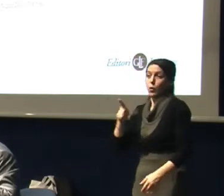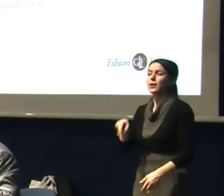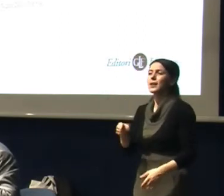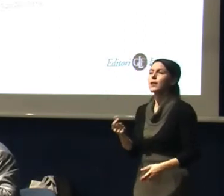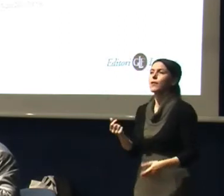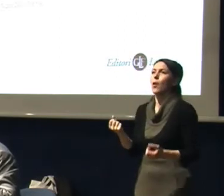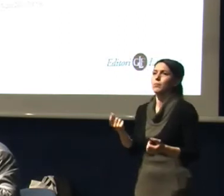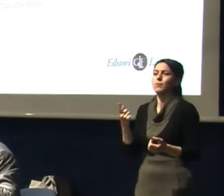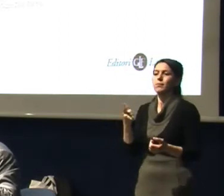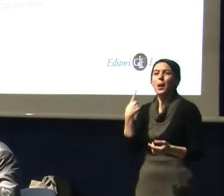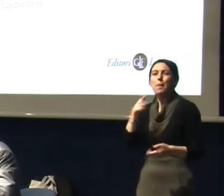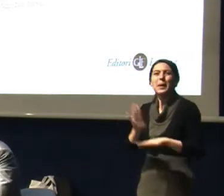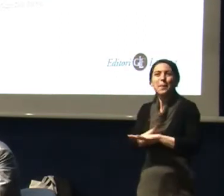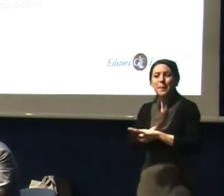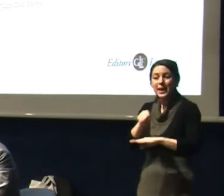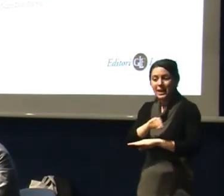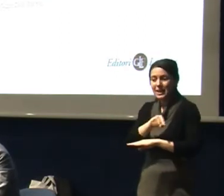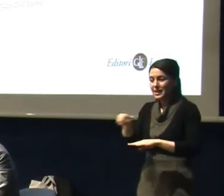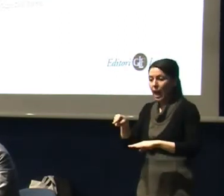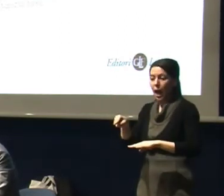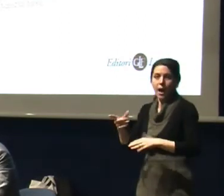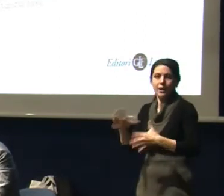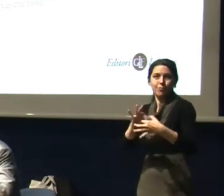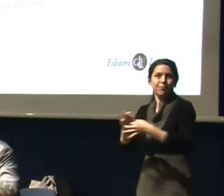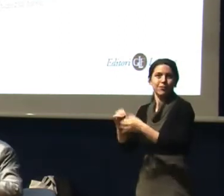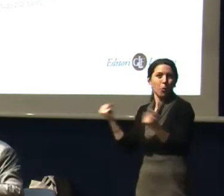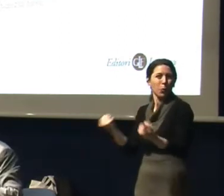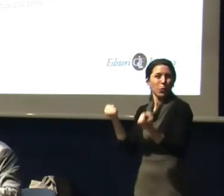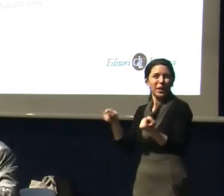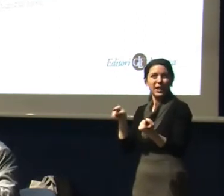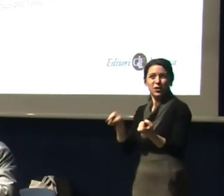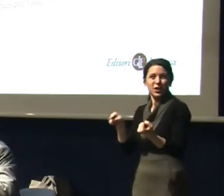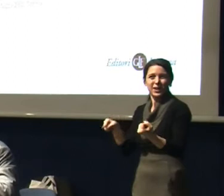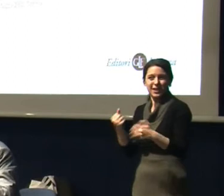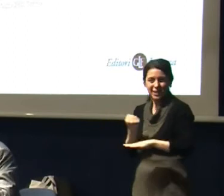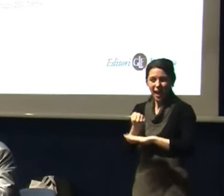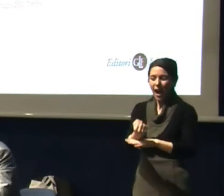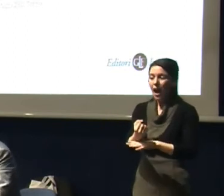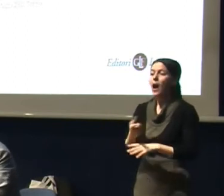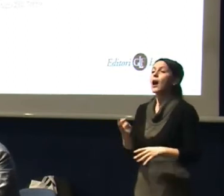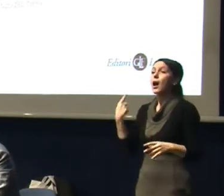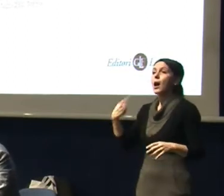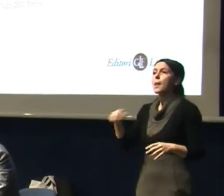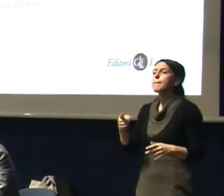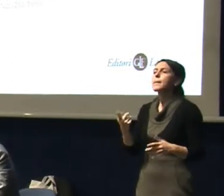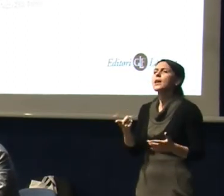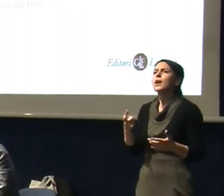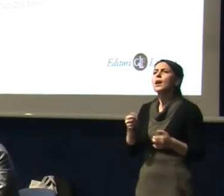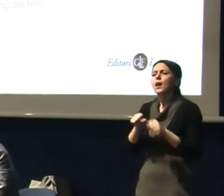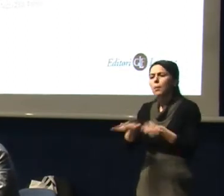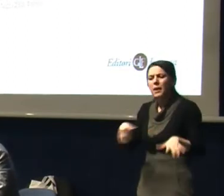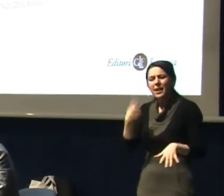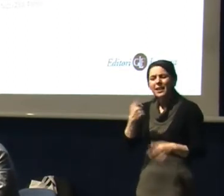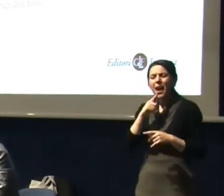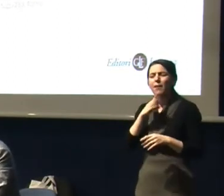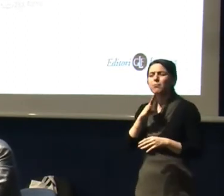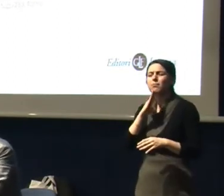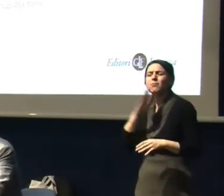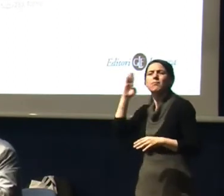qualche modo sostenuto per due secoli ha interpretato o ha subito il cannes elemento